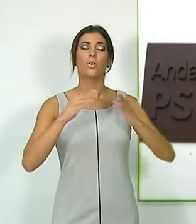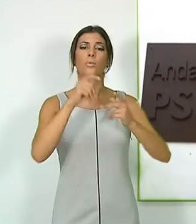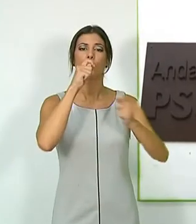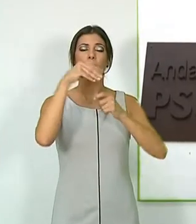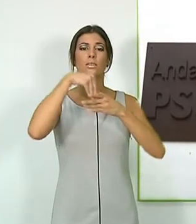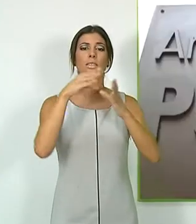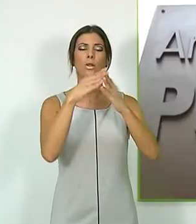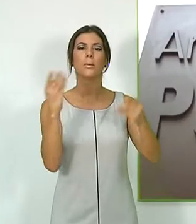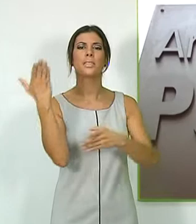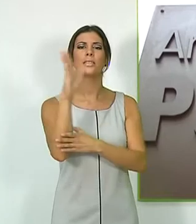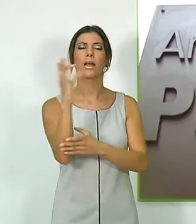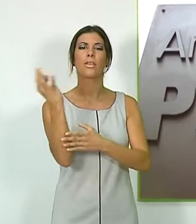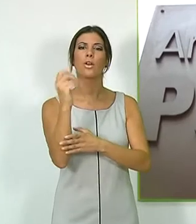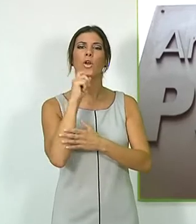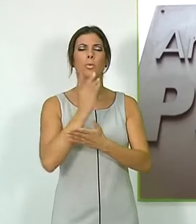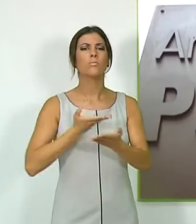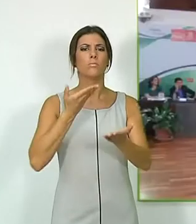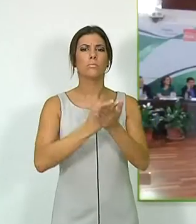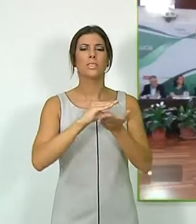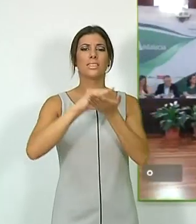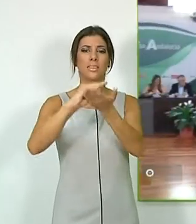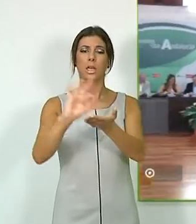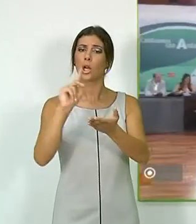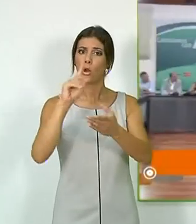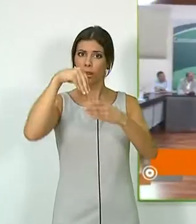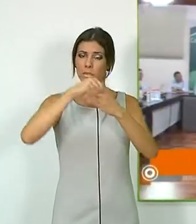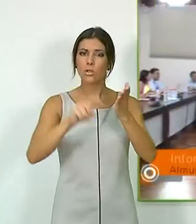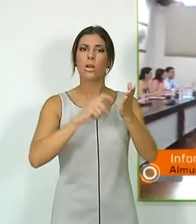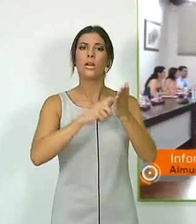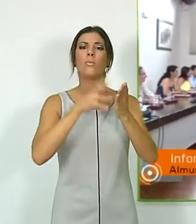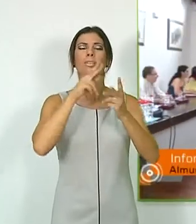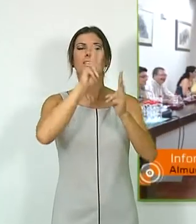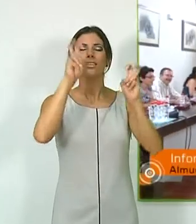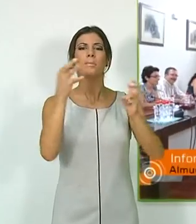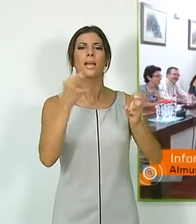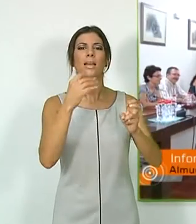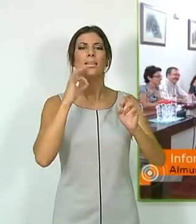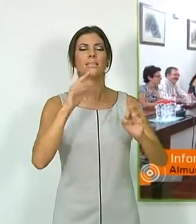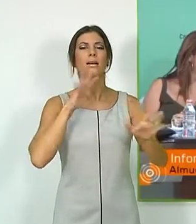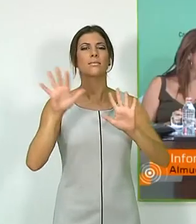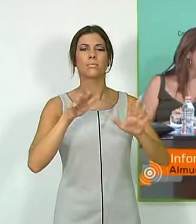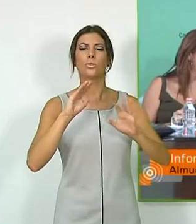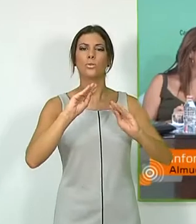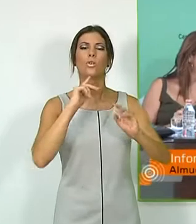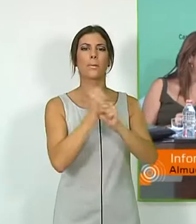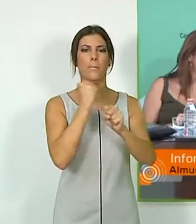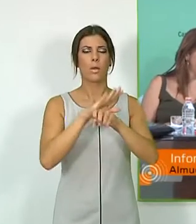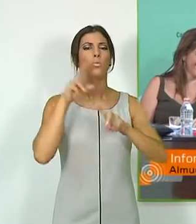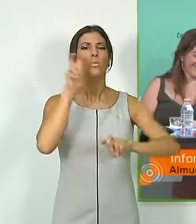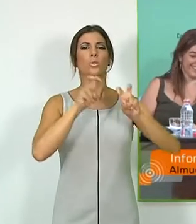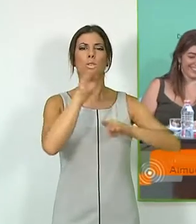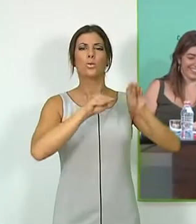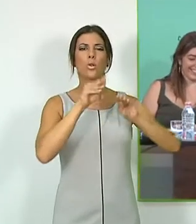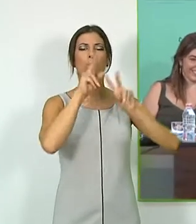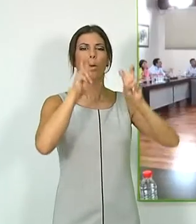El Partido Socialista en Andalucía presentará una proposición no de ley en el Parlamento relativa a las políticas activas de empleo que busca dar respuesta a